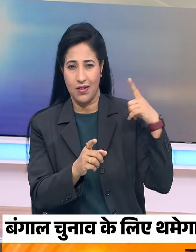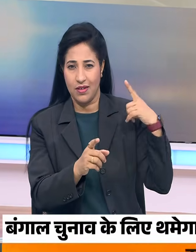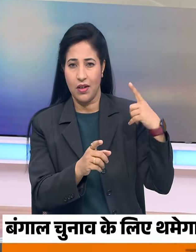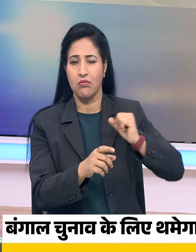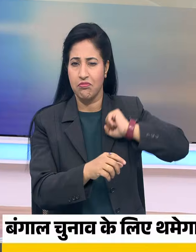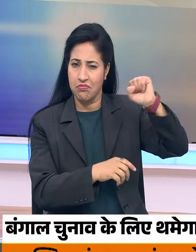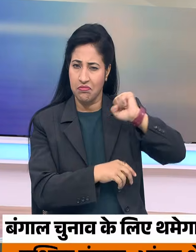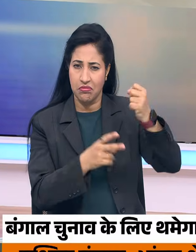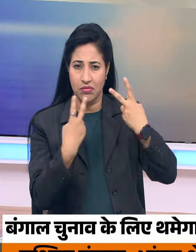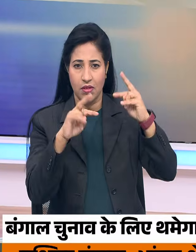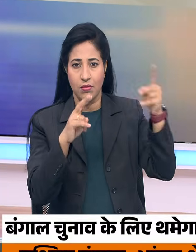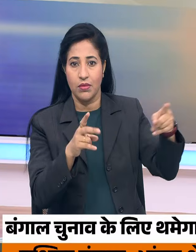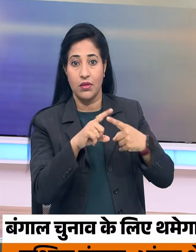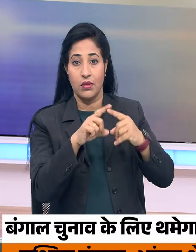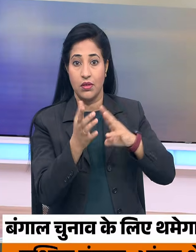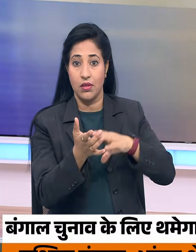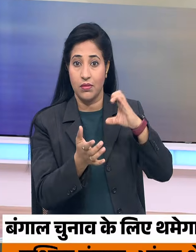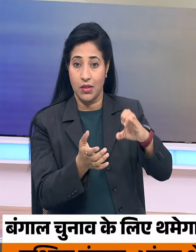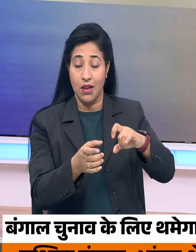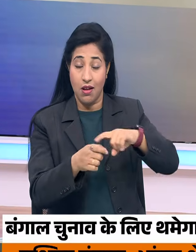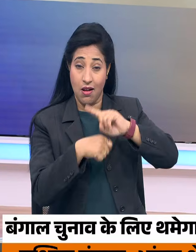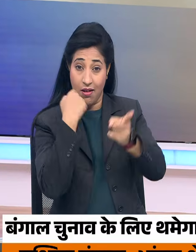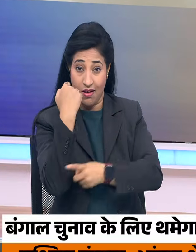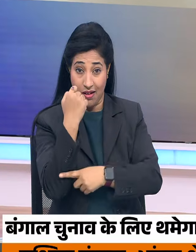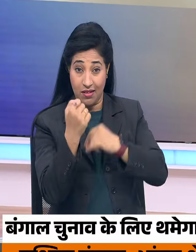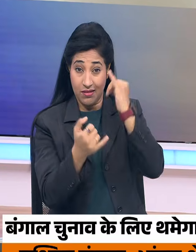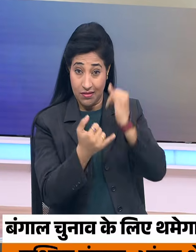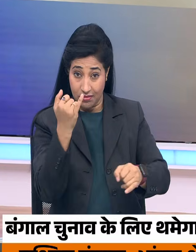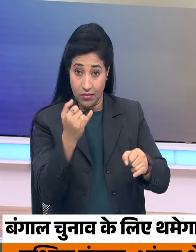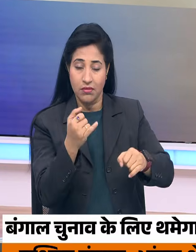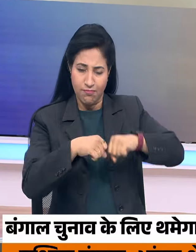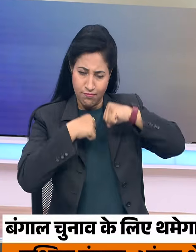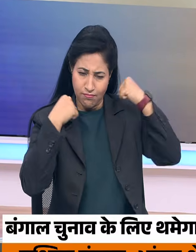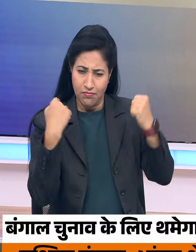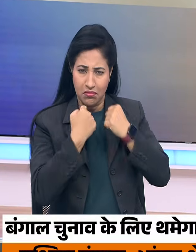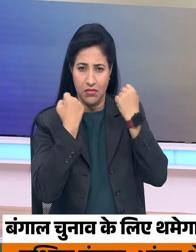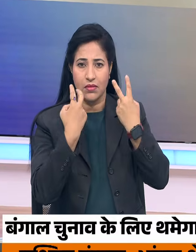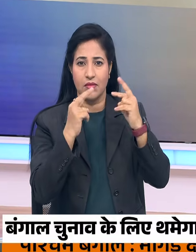प्रचार। टीएमसी भी अंतिम दिन झोंकेगी पूरी ताकत।